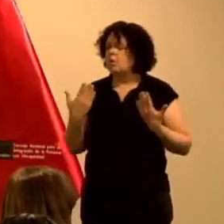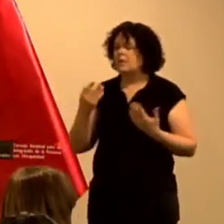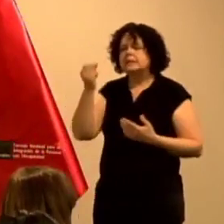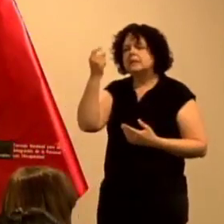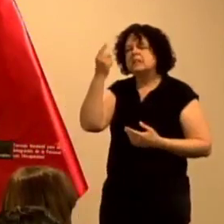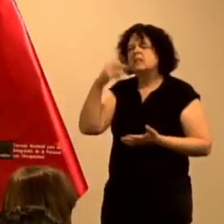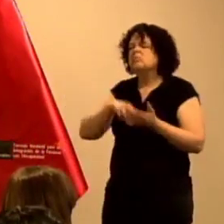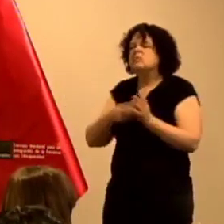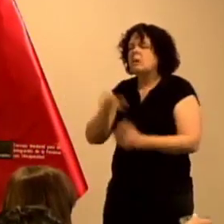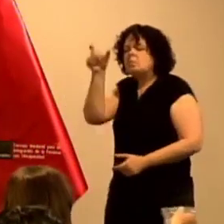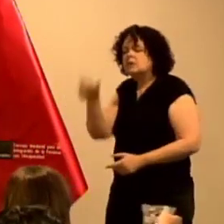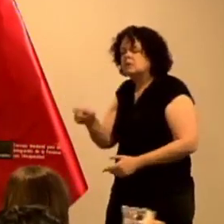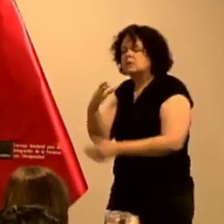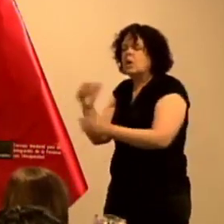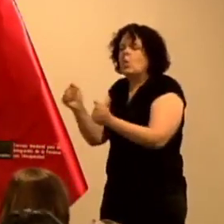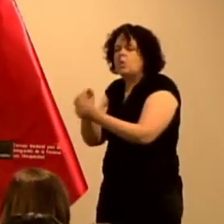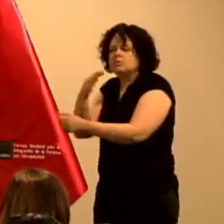lo que es una persona con discapacidad.